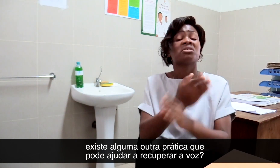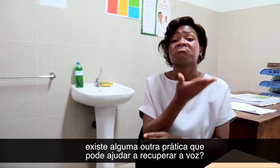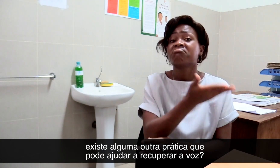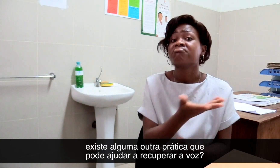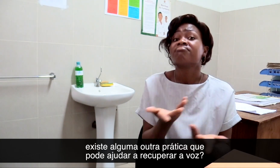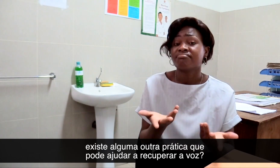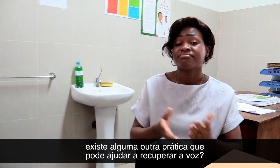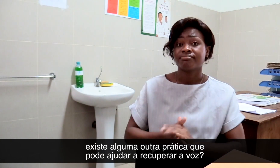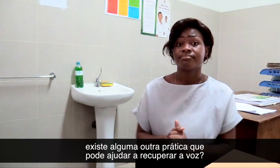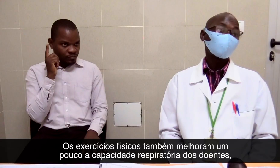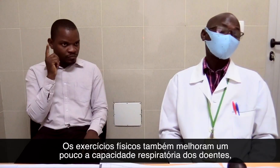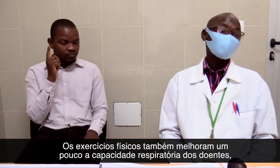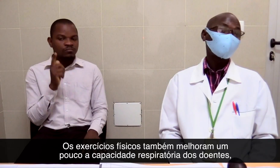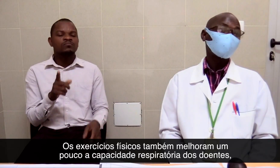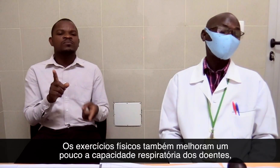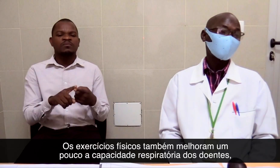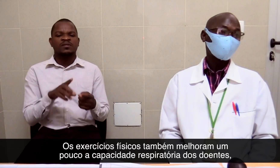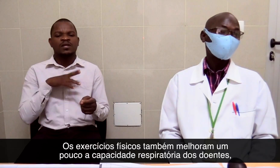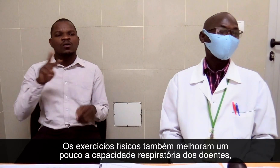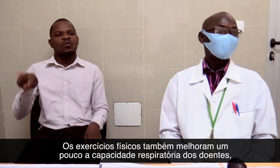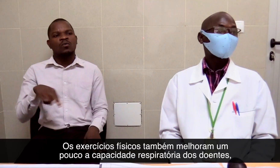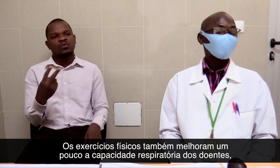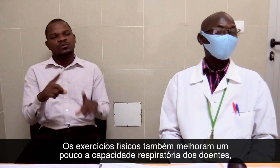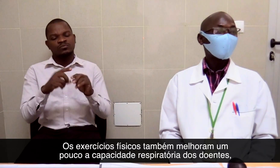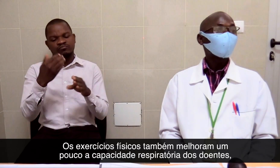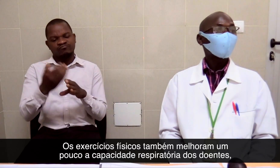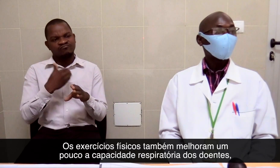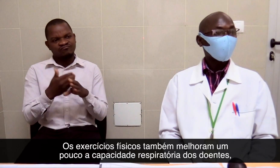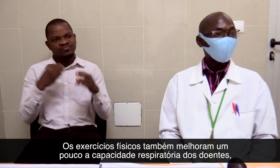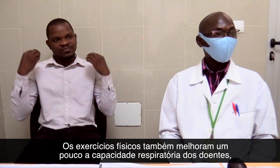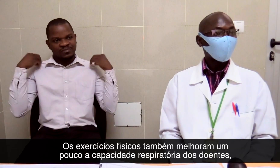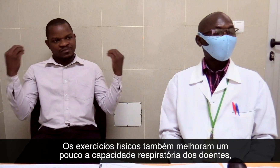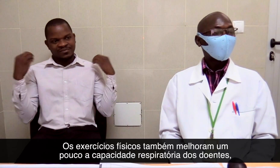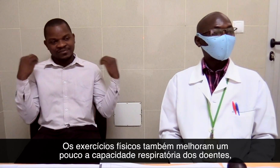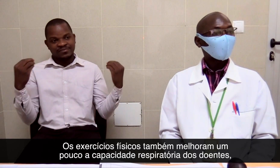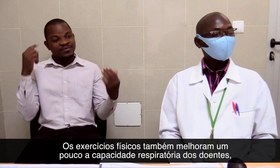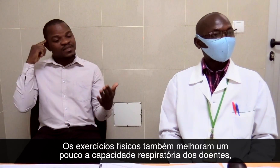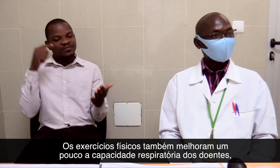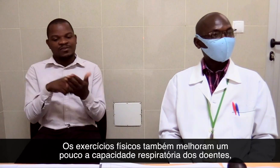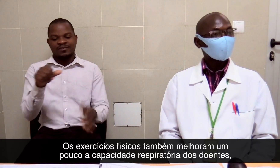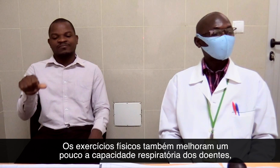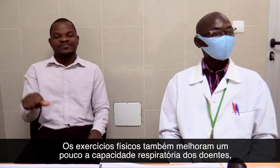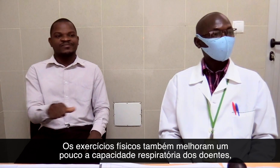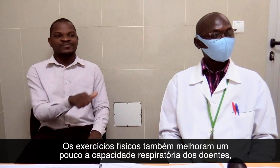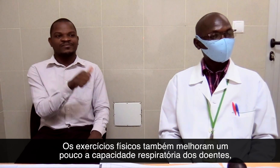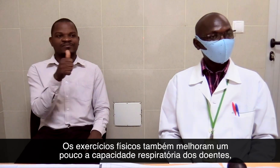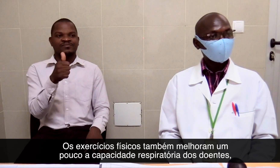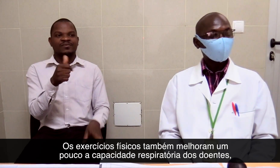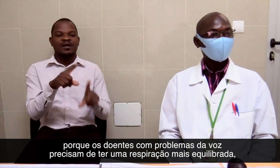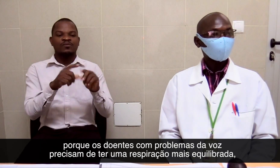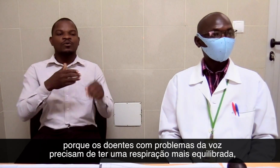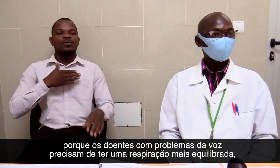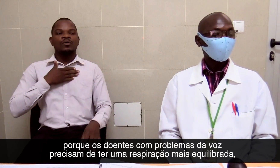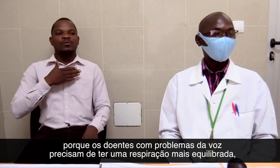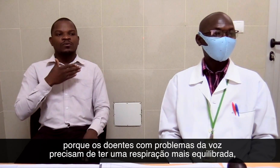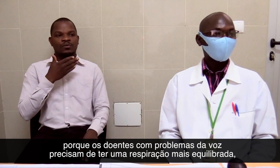ajudar a recuperar a voz? Os exercícios físicos também melhoram um pouco a capacidade respiratória dos doentes, porque